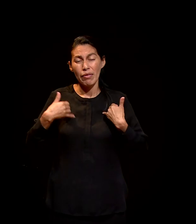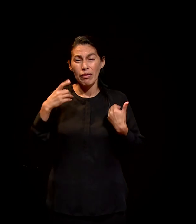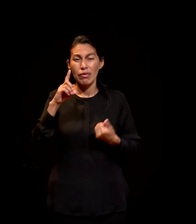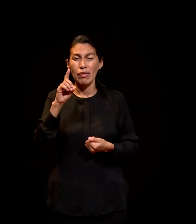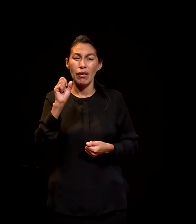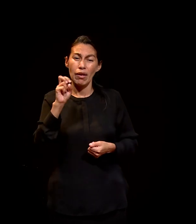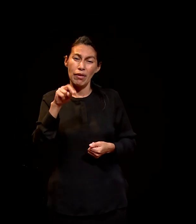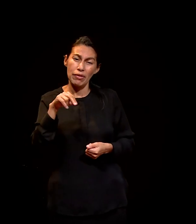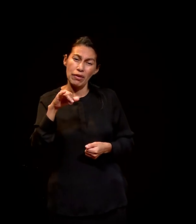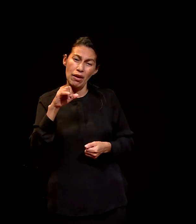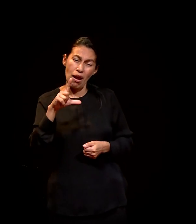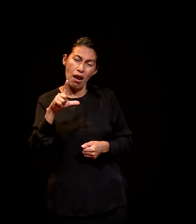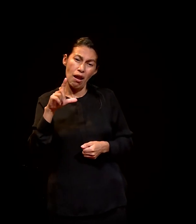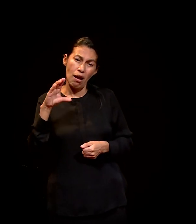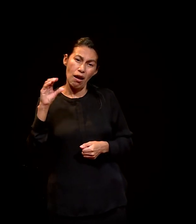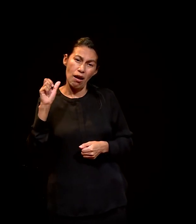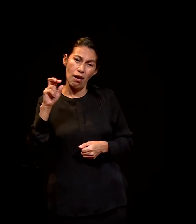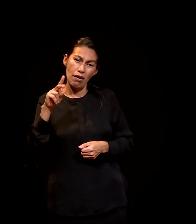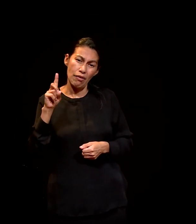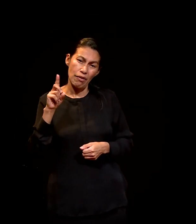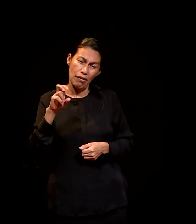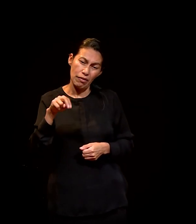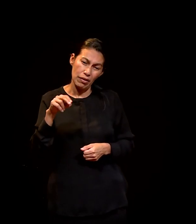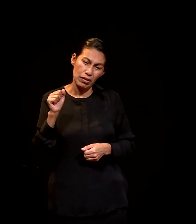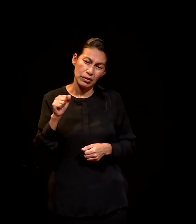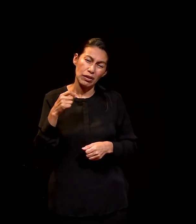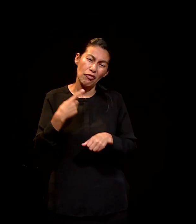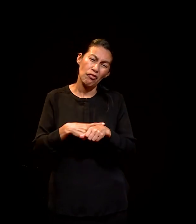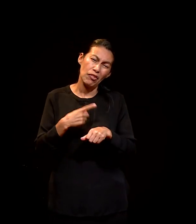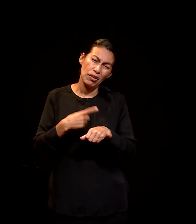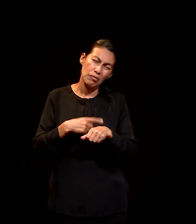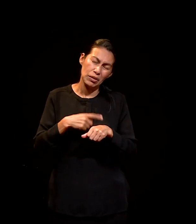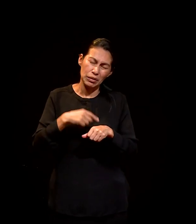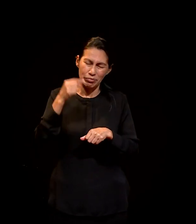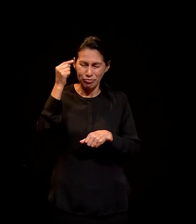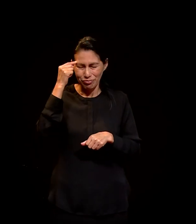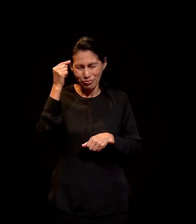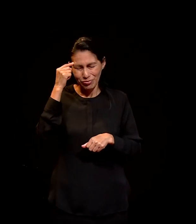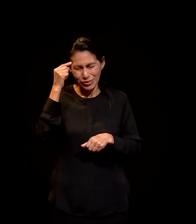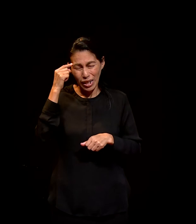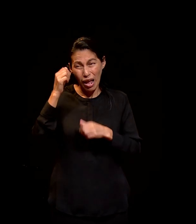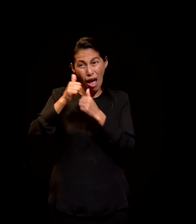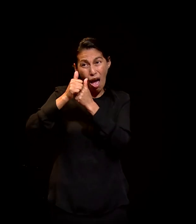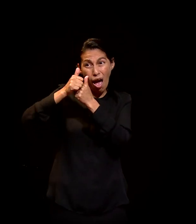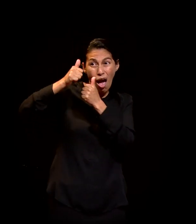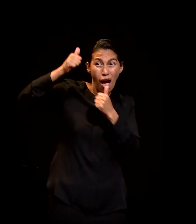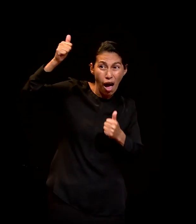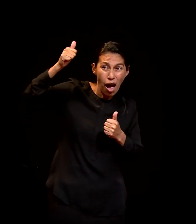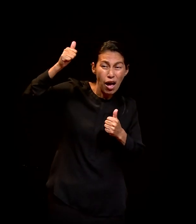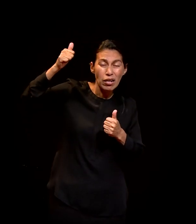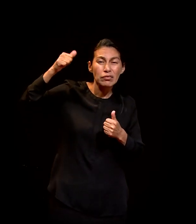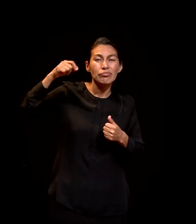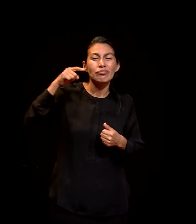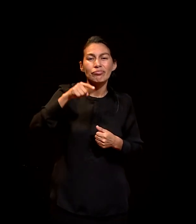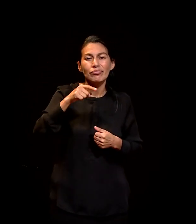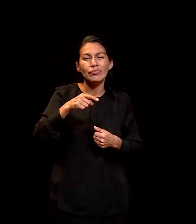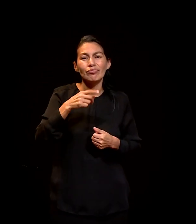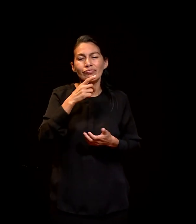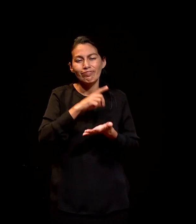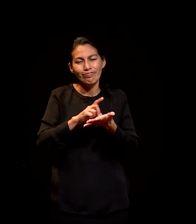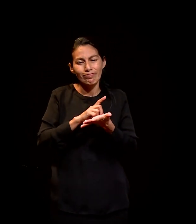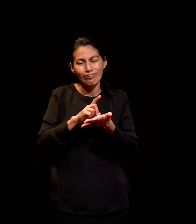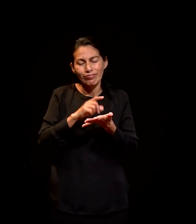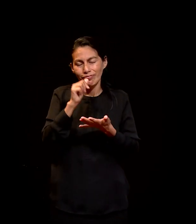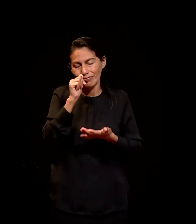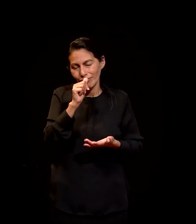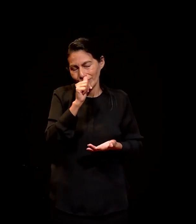sí de dioses y caminos desde hace unas semanas carolina solas o largos